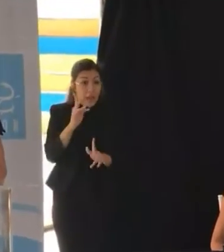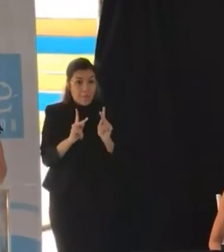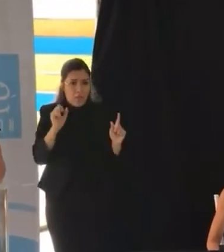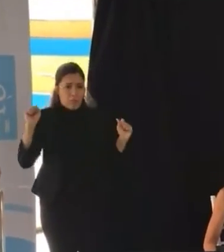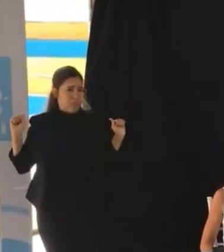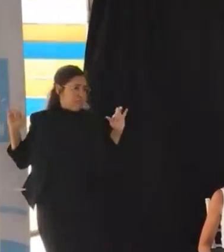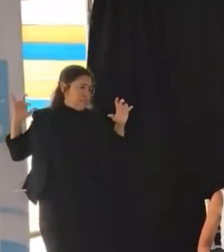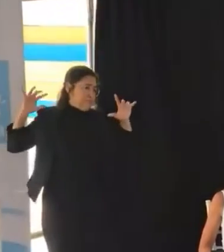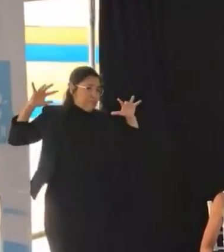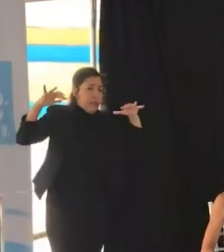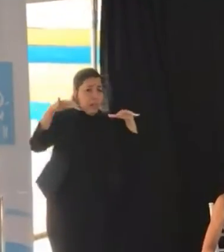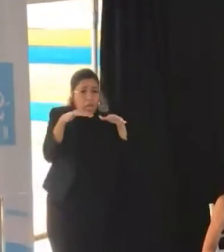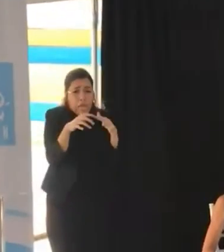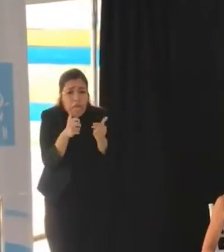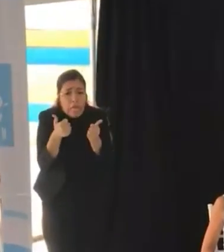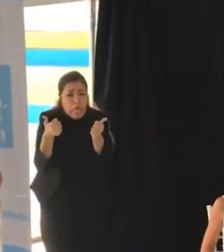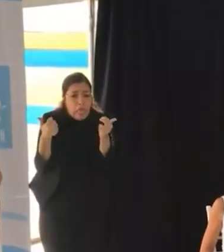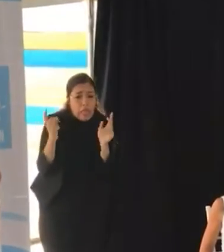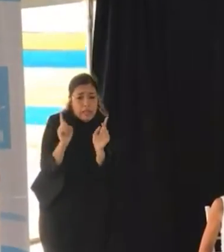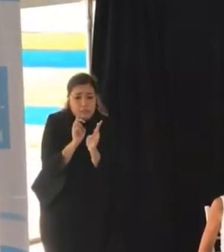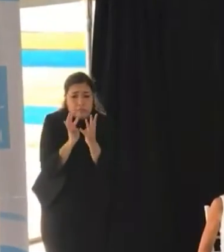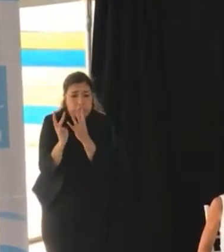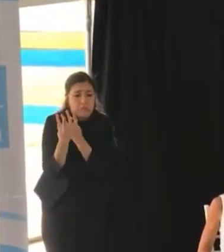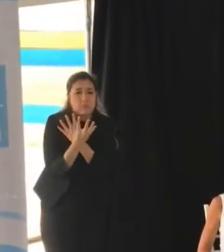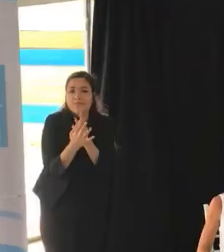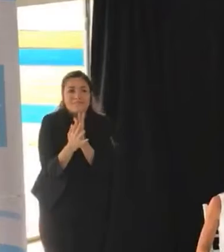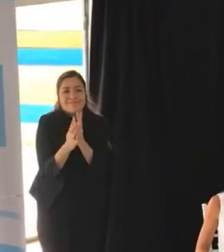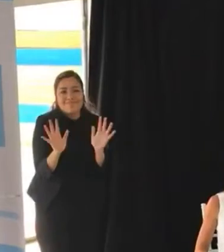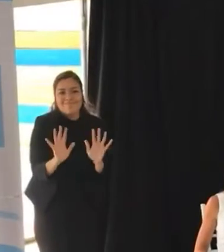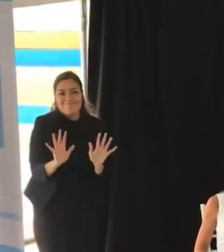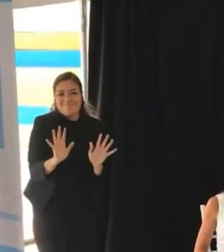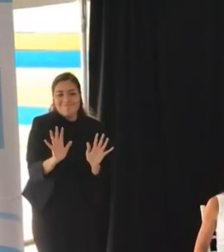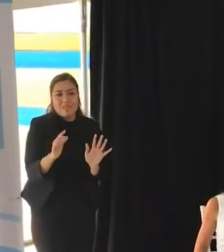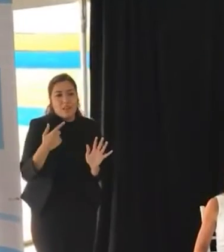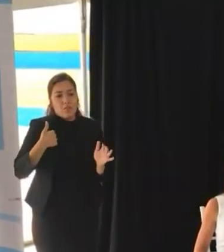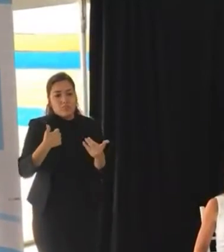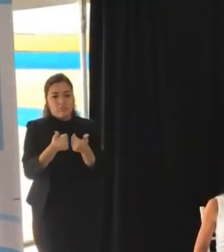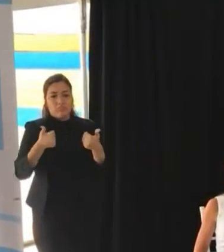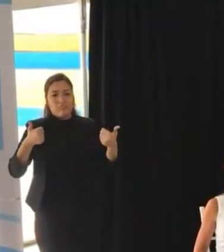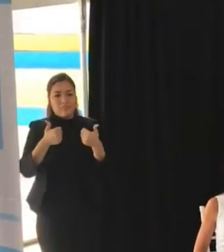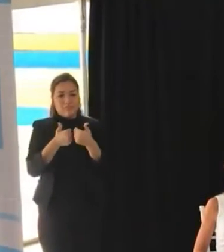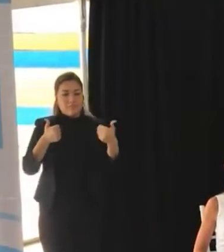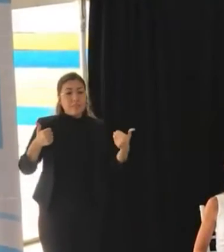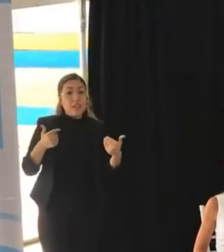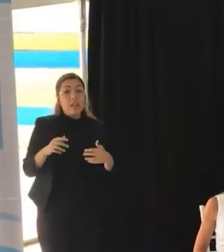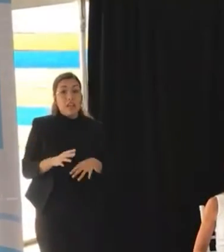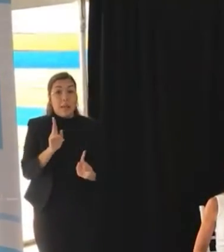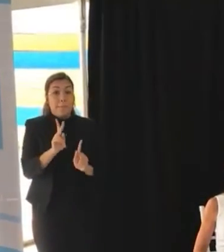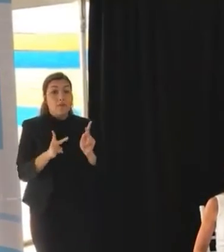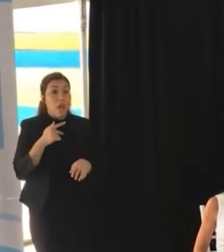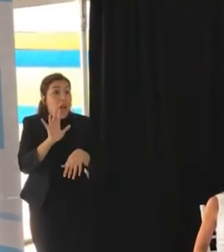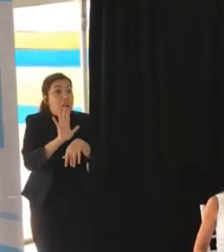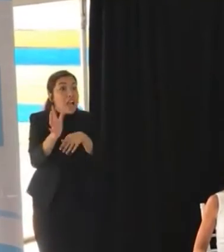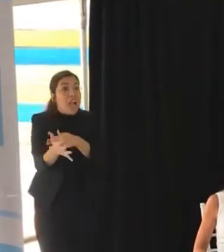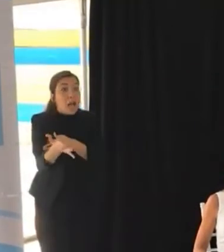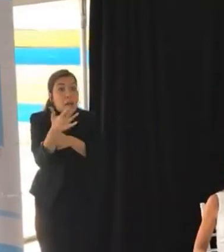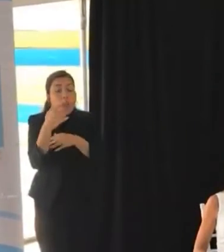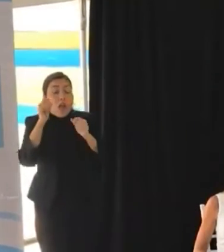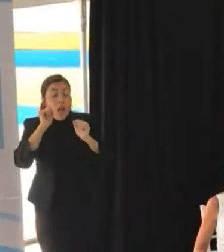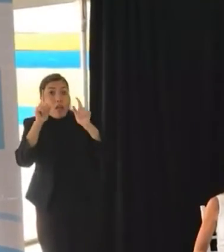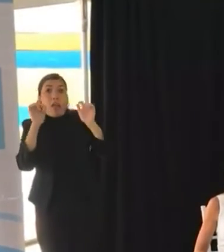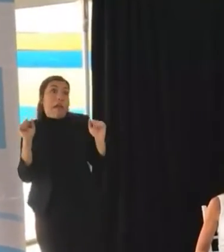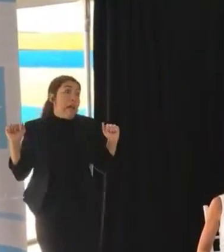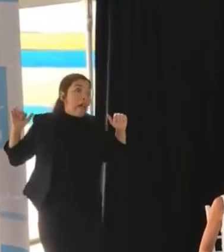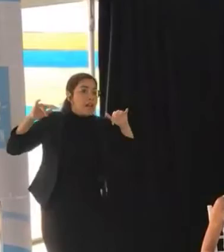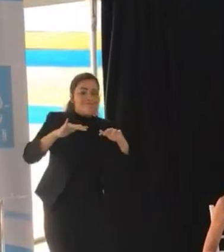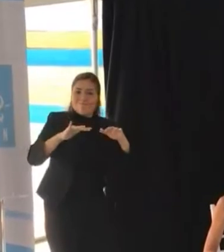personas, tenemos que evitar el que nuestros viejitos se estén levantando a las 5 de la mañana, tenemos que evitar el que la gente... Así que creo que